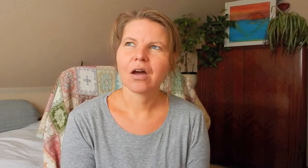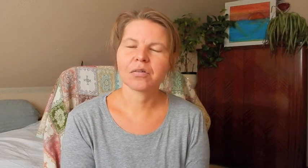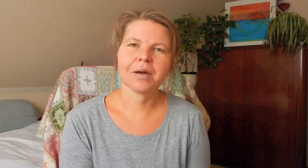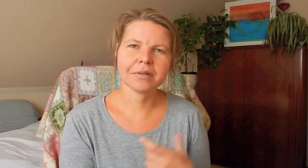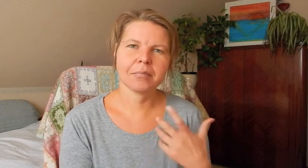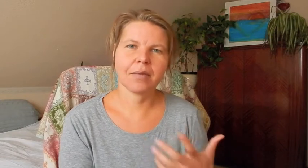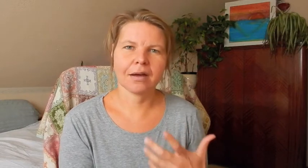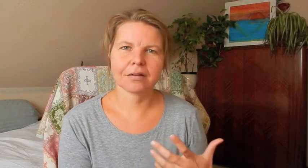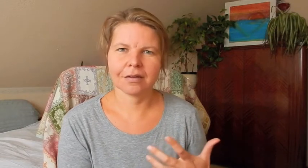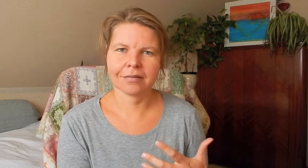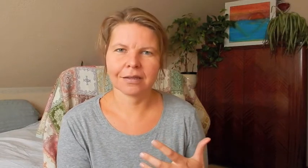Und zwar habe ich gemerkt, dass ich